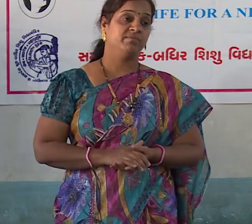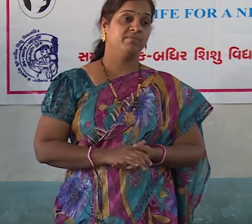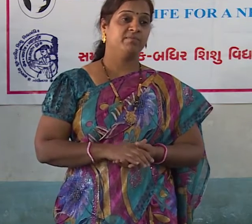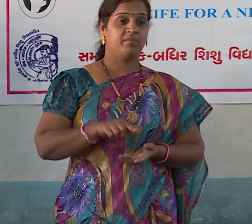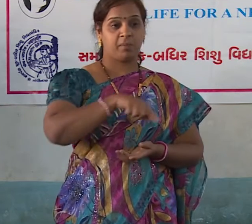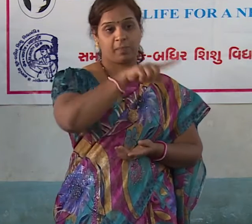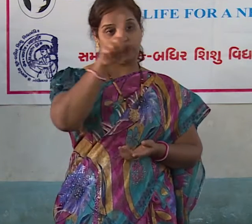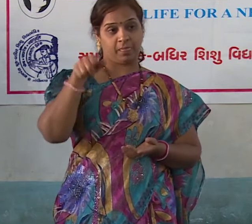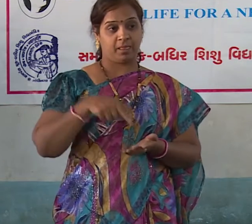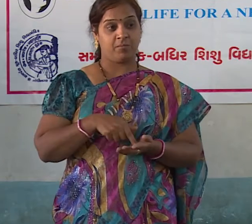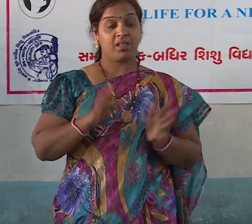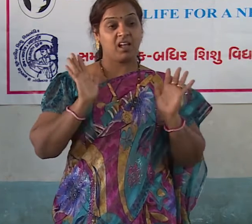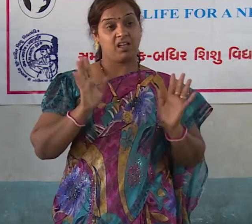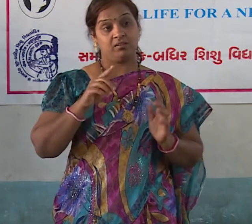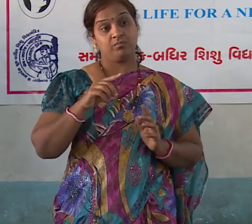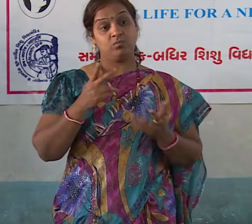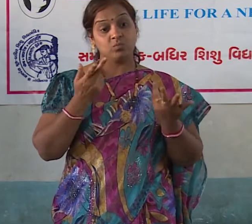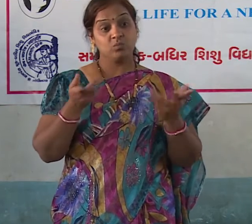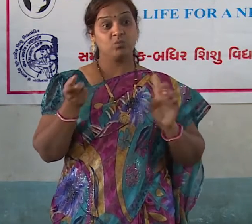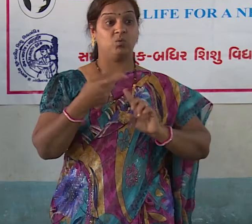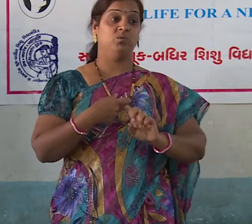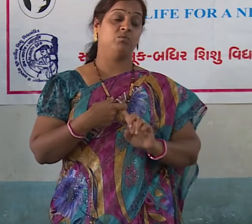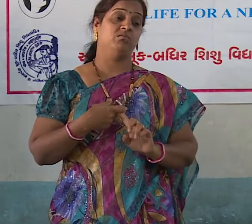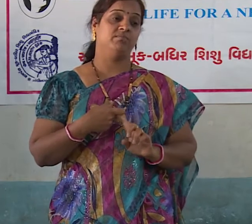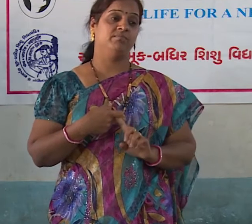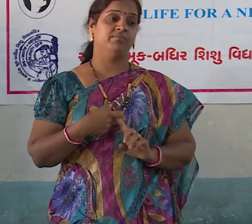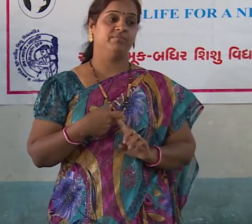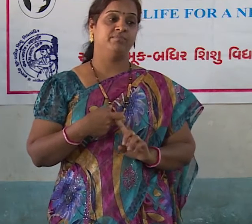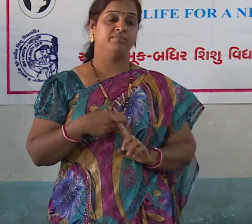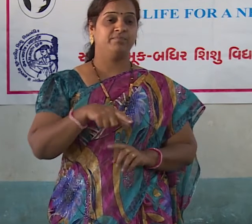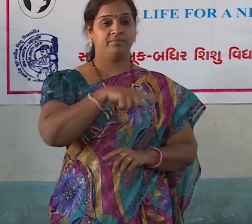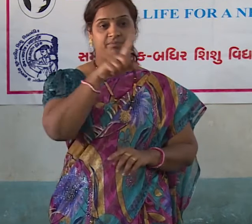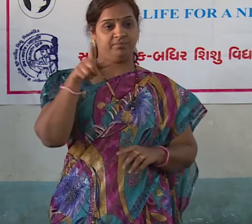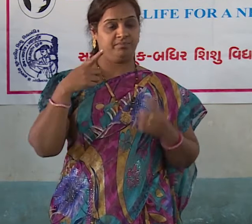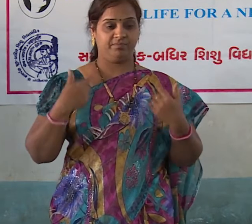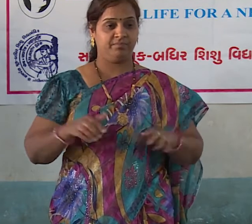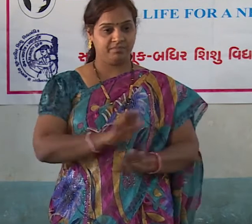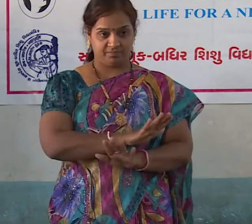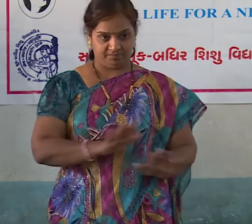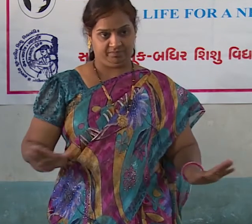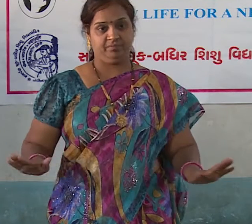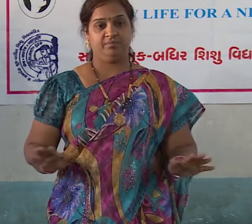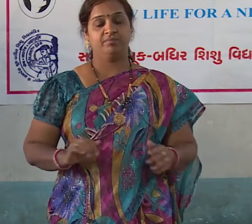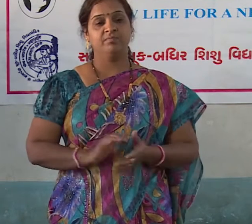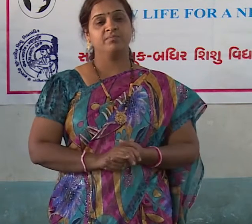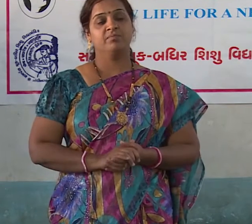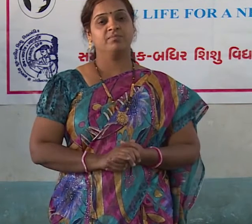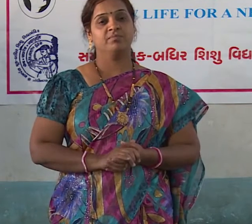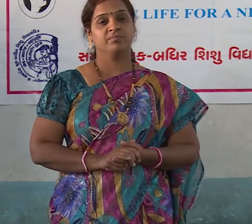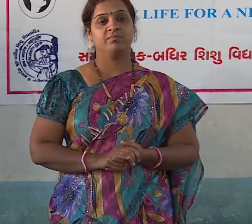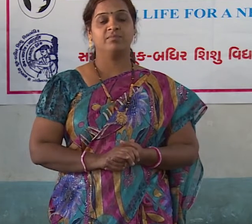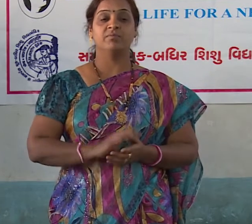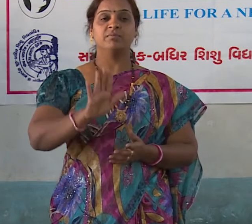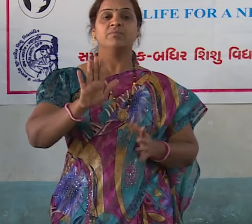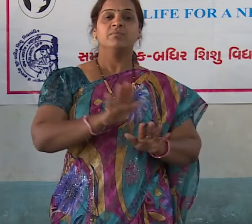आपने कारोबारी उल्टा किया। एक तो चमड़ी आपने बिछाई नीचे, शेर की चमड़ी हो या